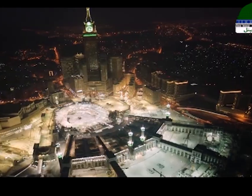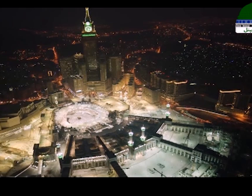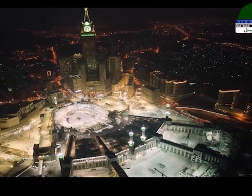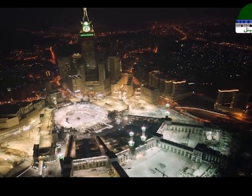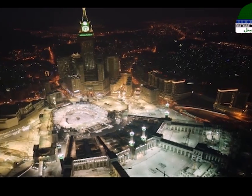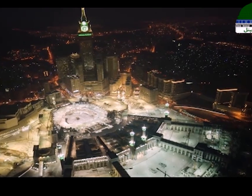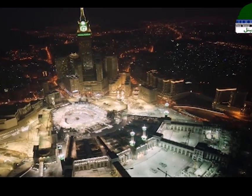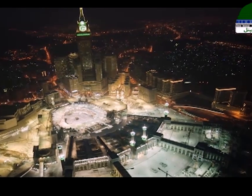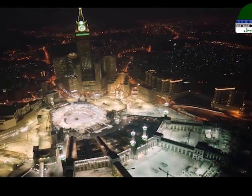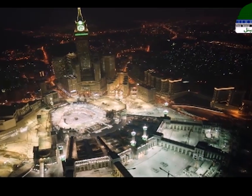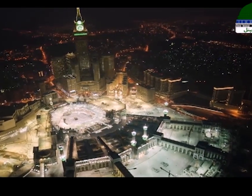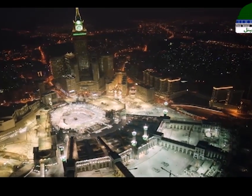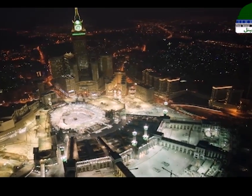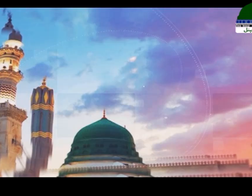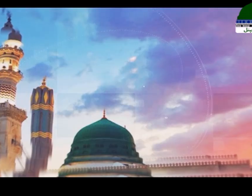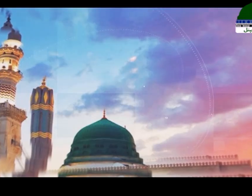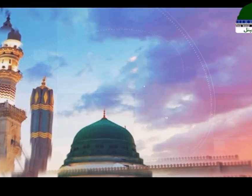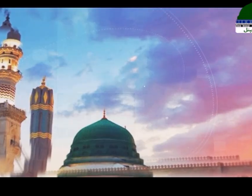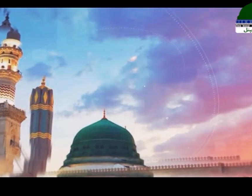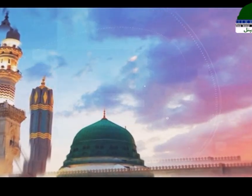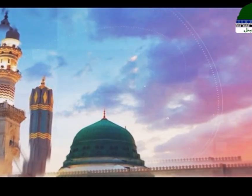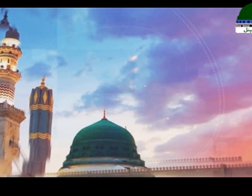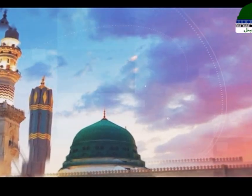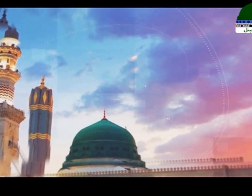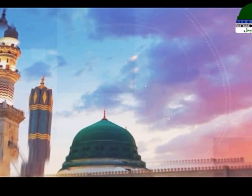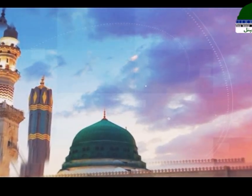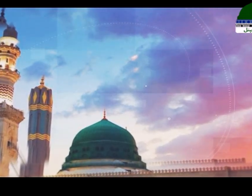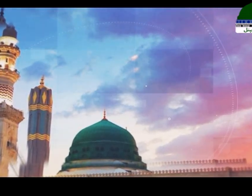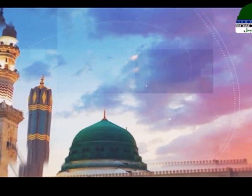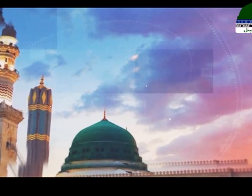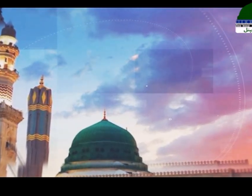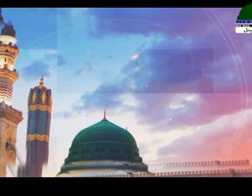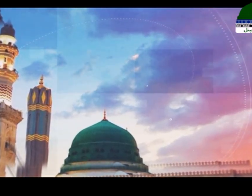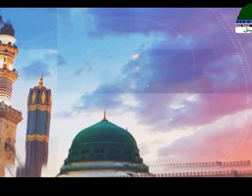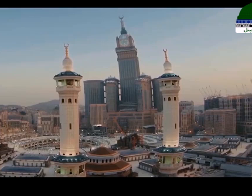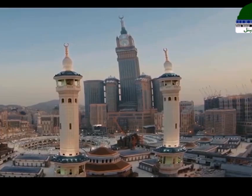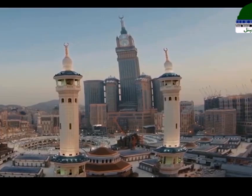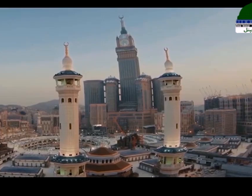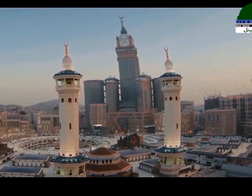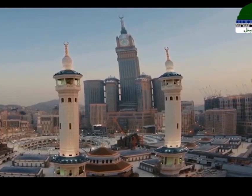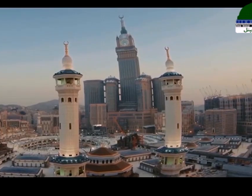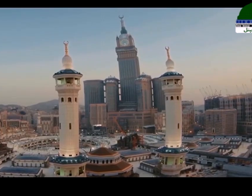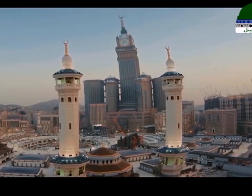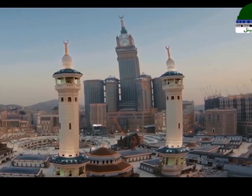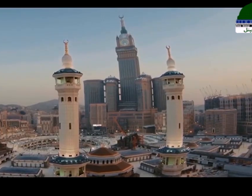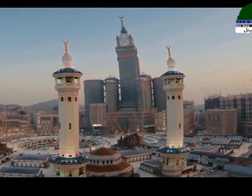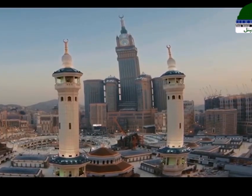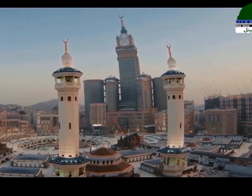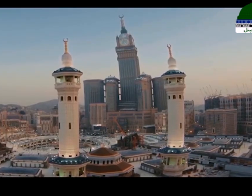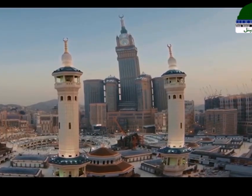الحمد للہ رب العالمین والصلاة والسلام علی سید المرسلین، اما بعد فاعوذ باللہ من